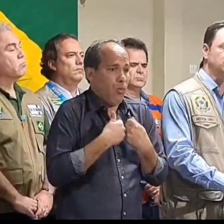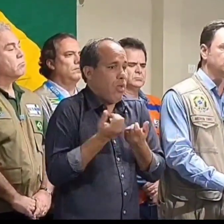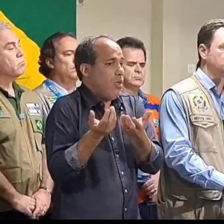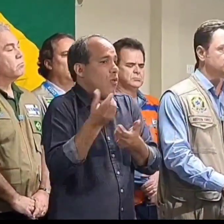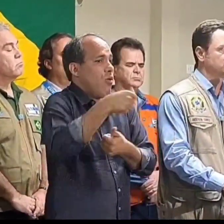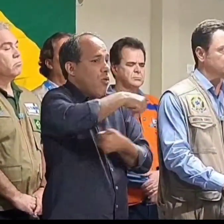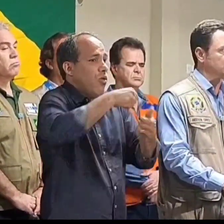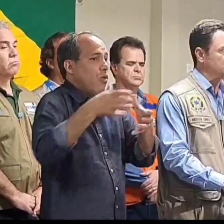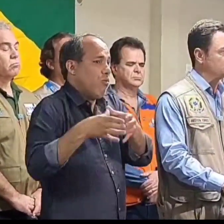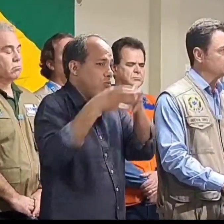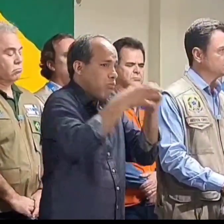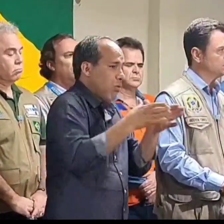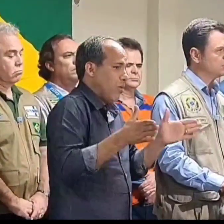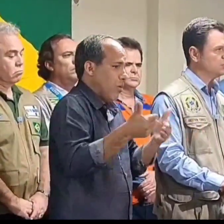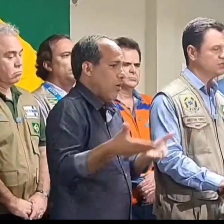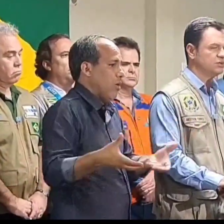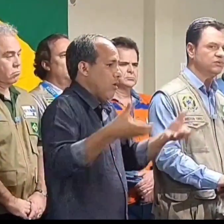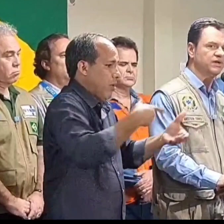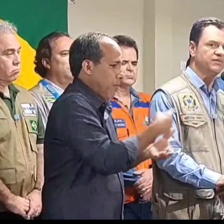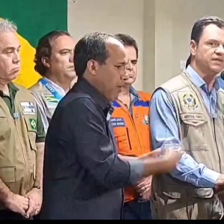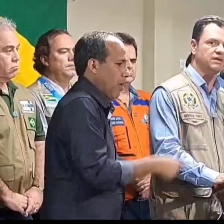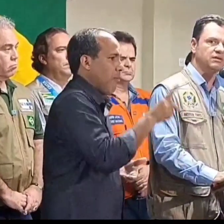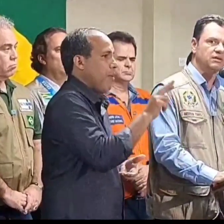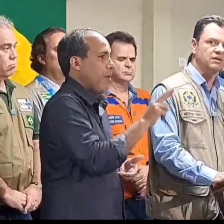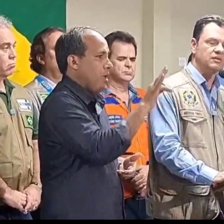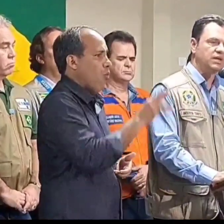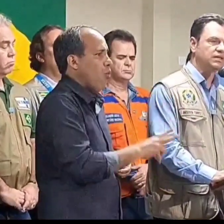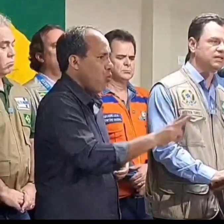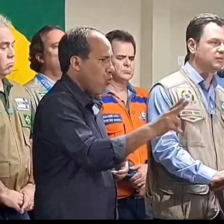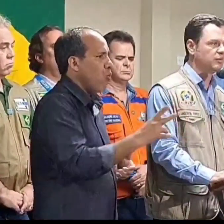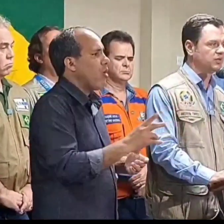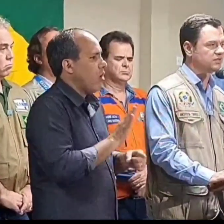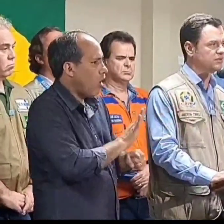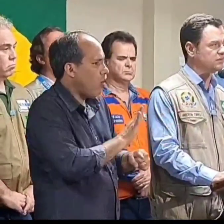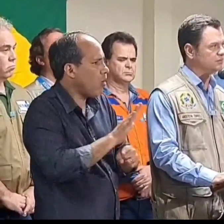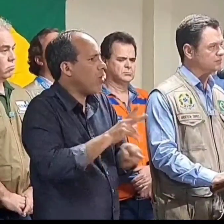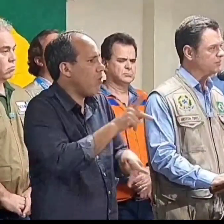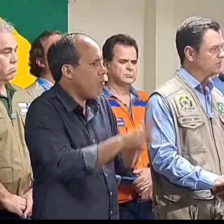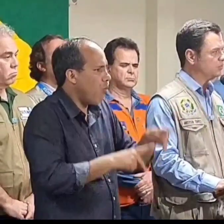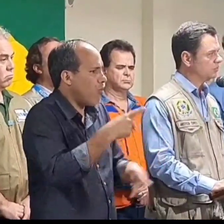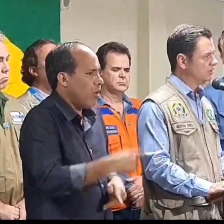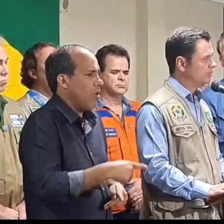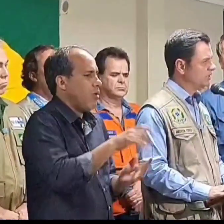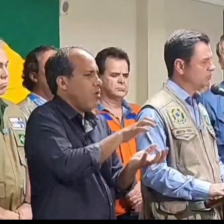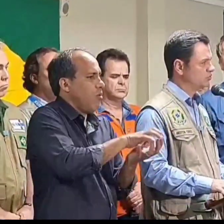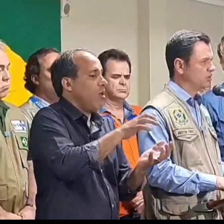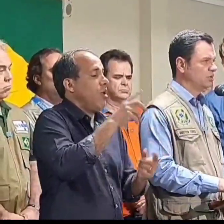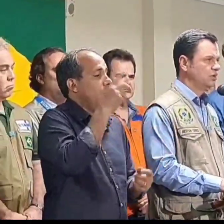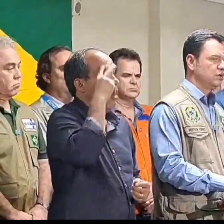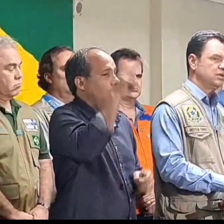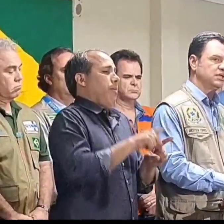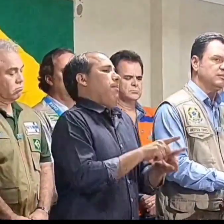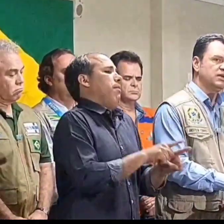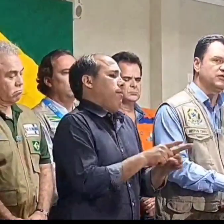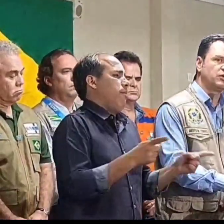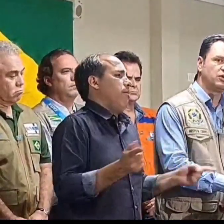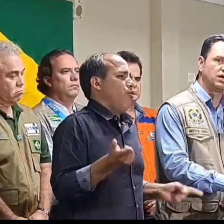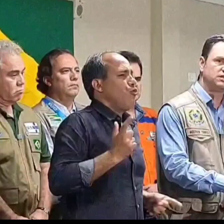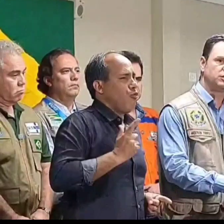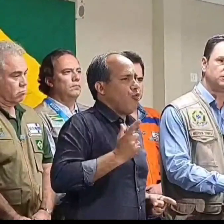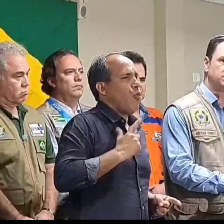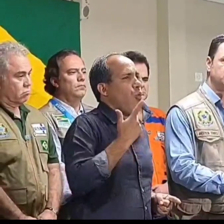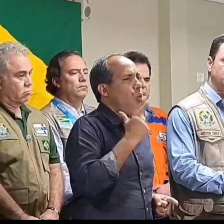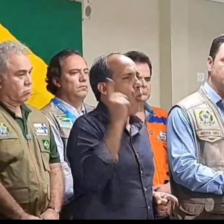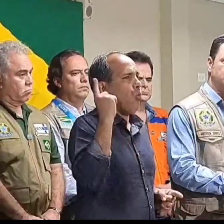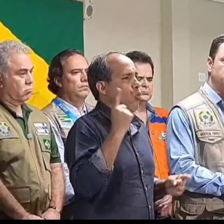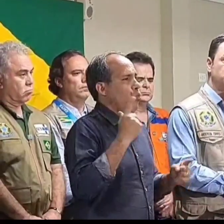e continuamos à disposição com a Polícia Rodoviária Federal para atender a população pernambucana. Lembrando só que também foi